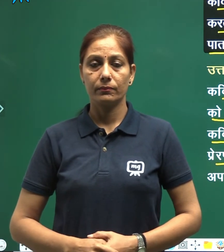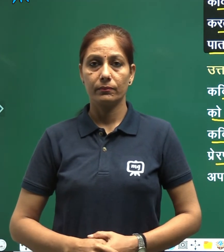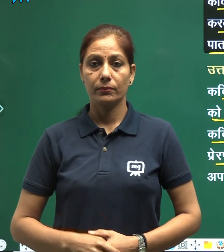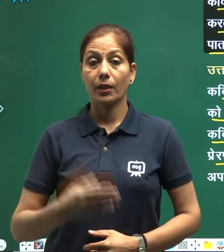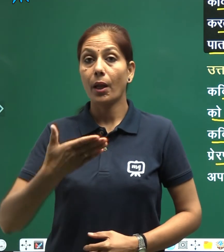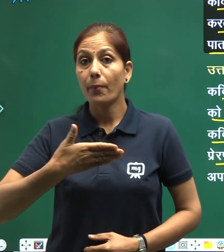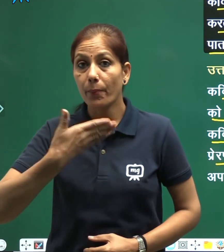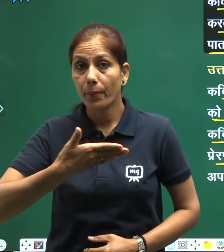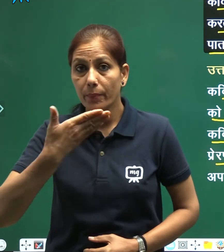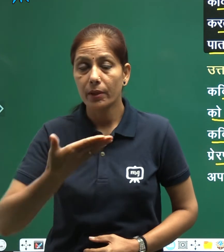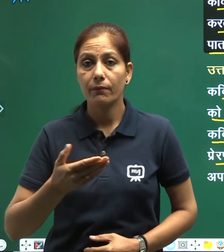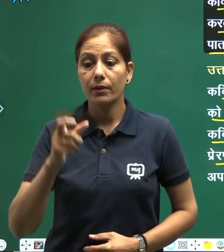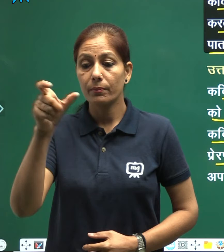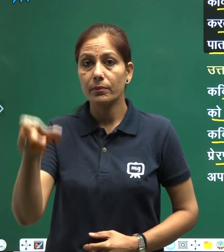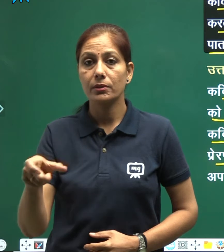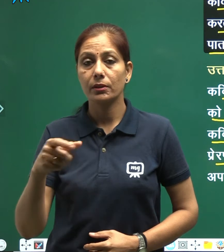प्रेरणादायक व्यक्तित्व है।